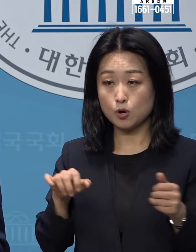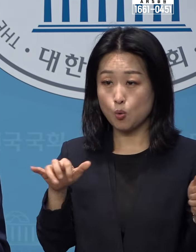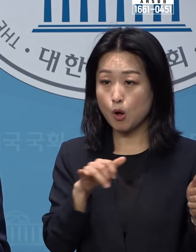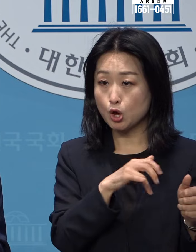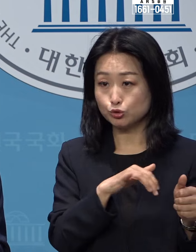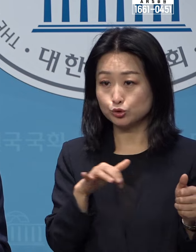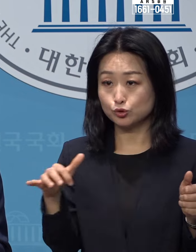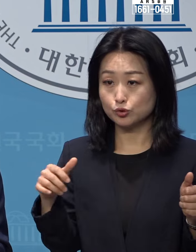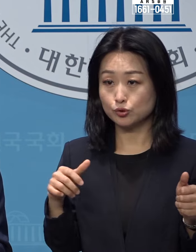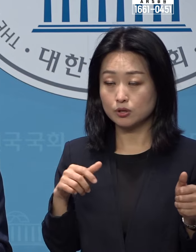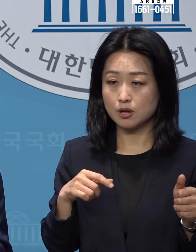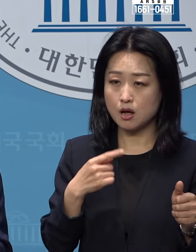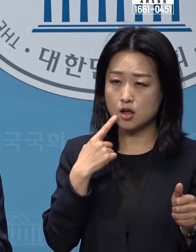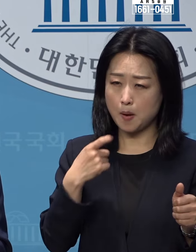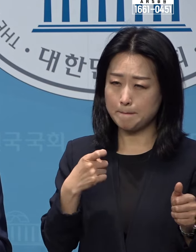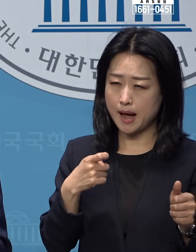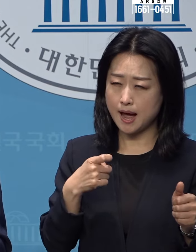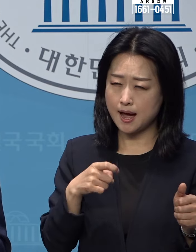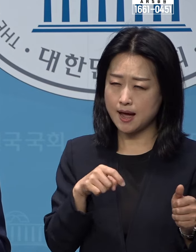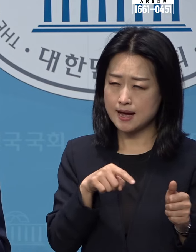회유하고 겁박했는지를